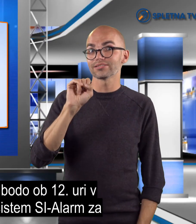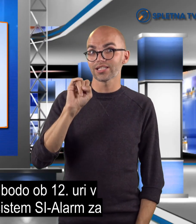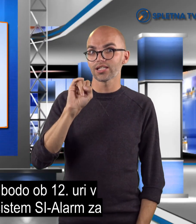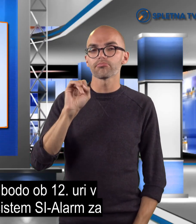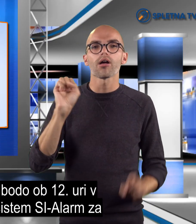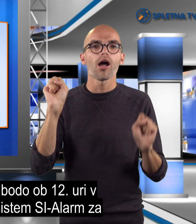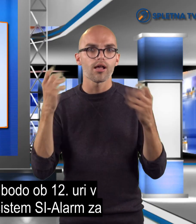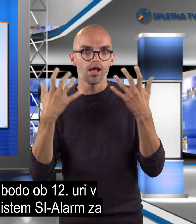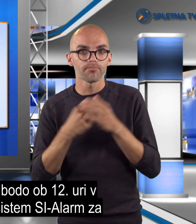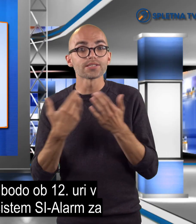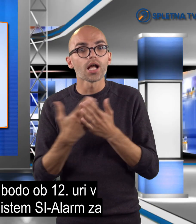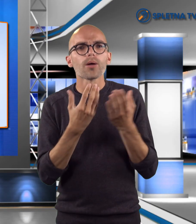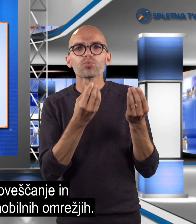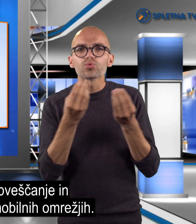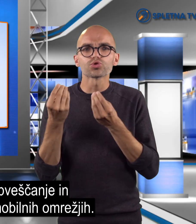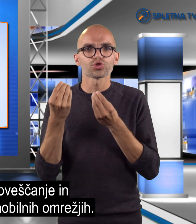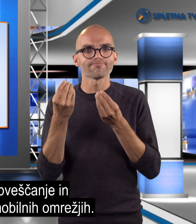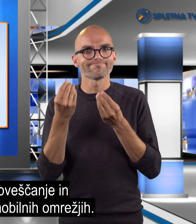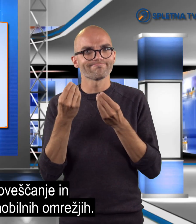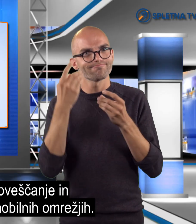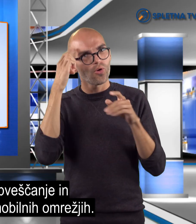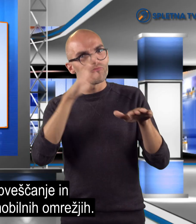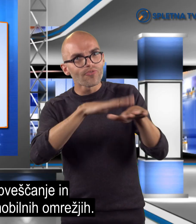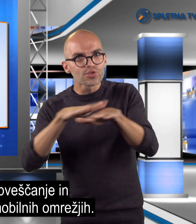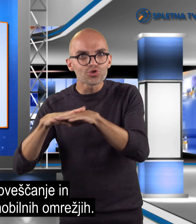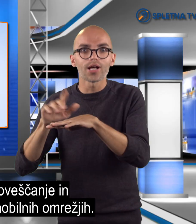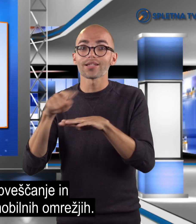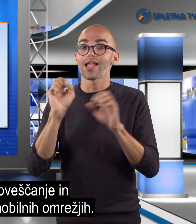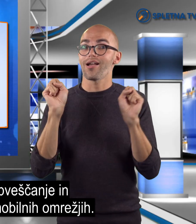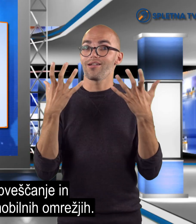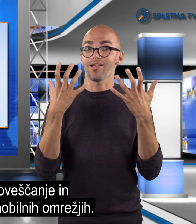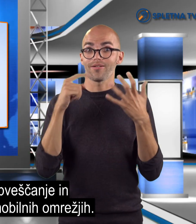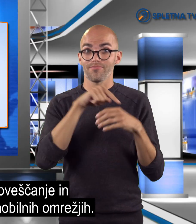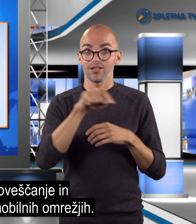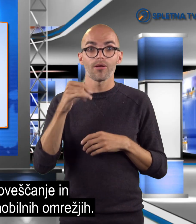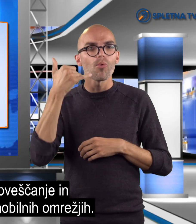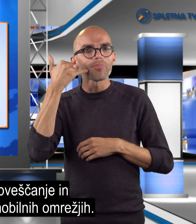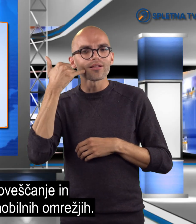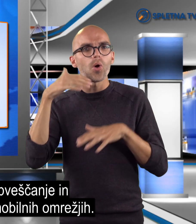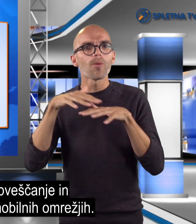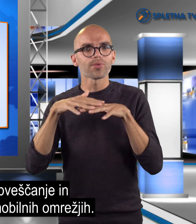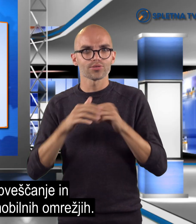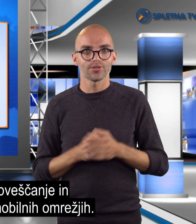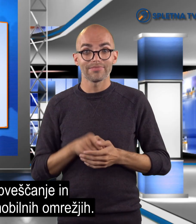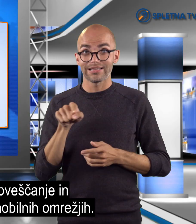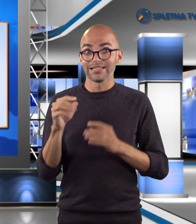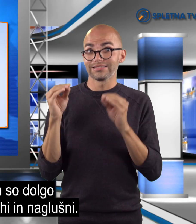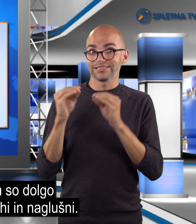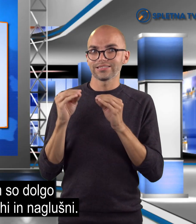SI-alarm za množično obveščanje in alarmiranje po mobilnih omrežjih. Ta sistem so dolgo čakali tudi gluhi